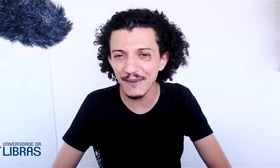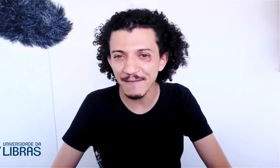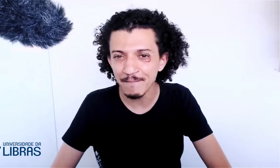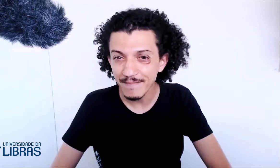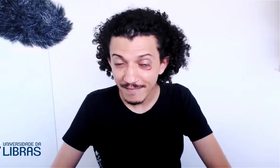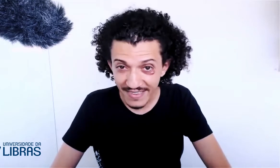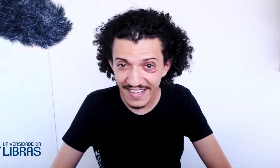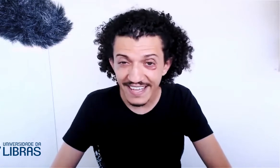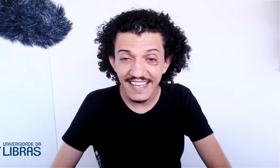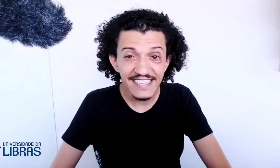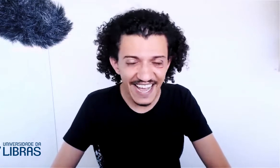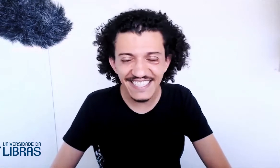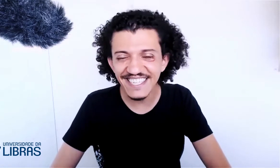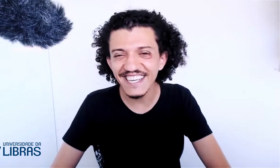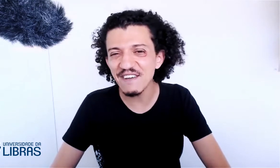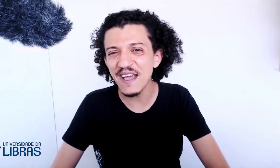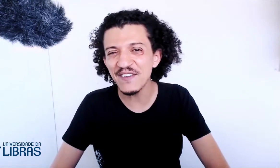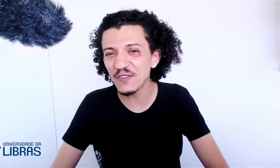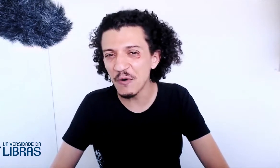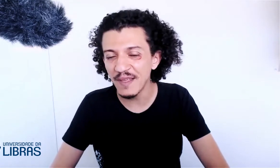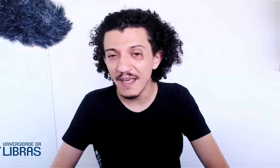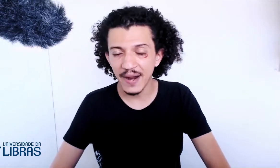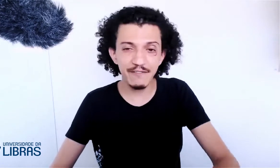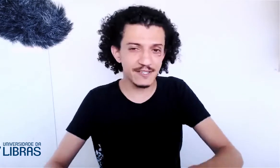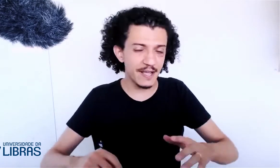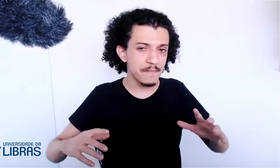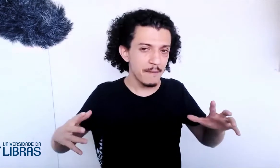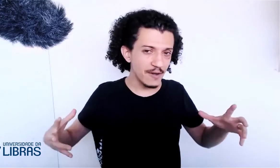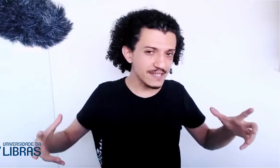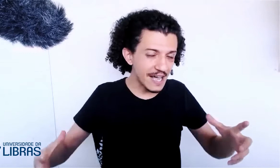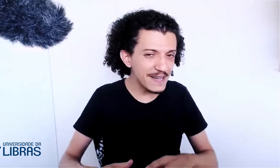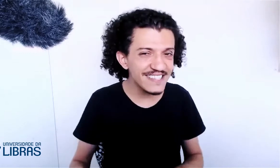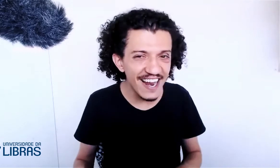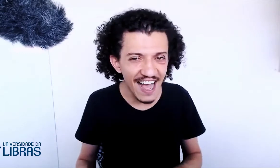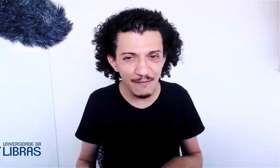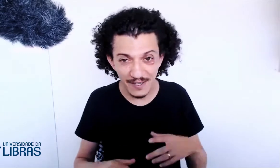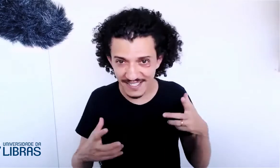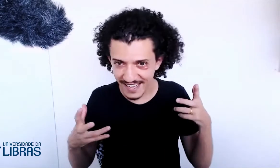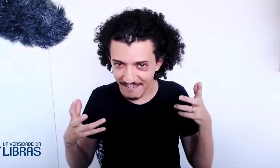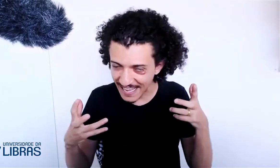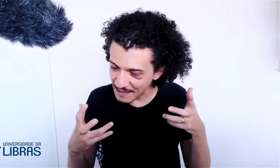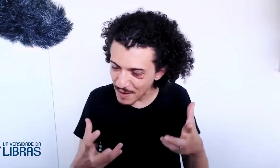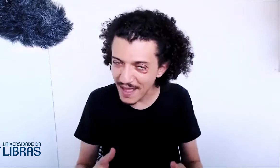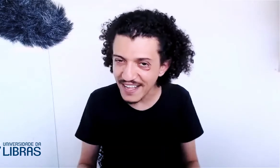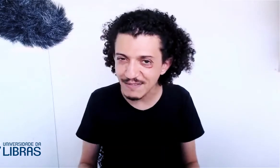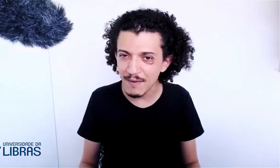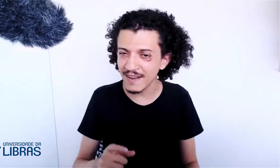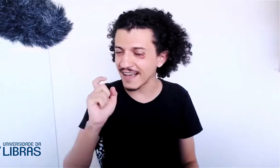pergunta. E segue a gente aqui também no YouTube, para que você possa estar mais inteirado, possa ser avisado em primeiríssima mão. Clica lá em